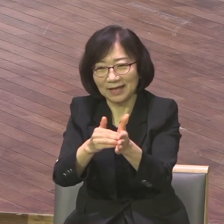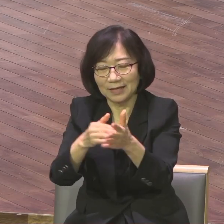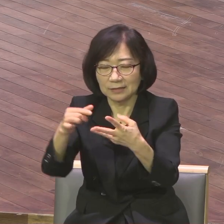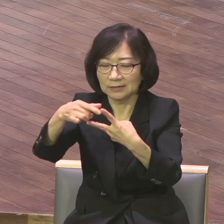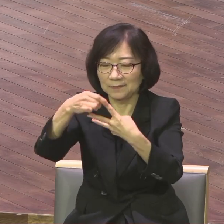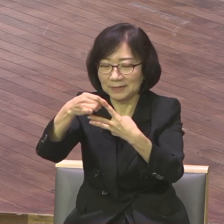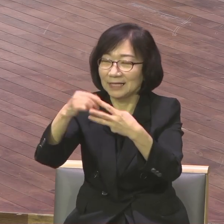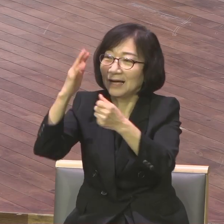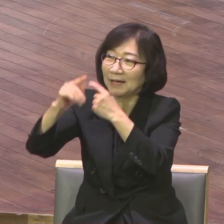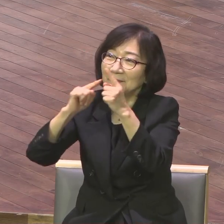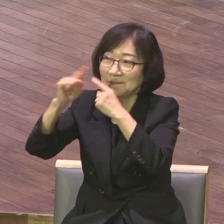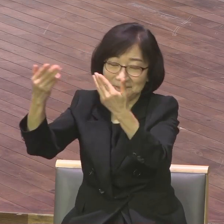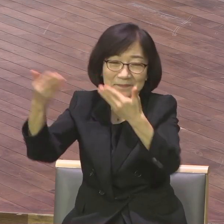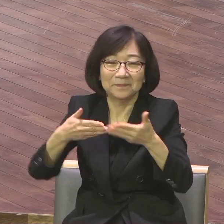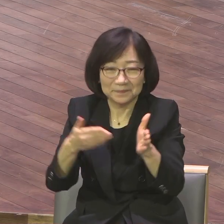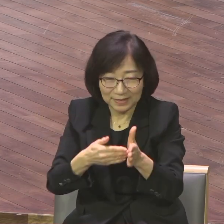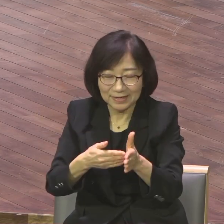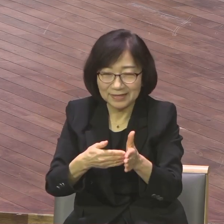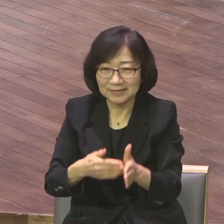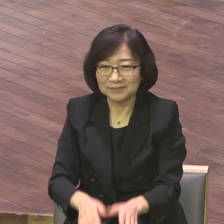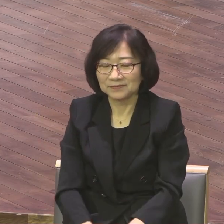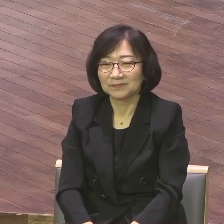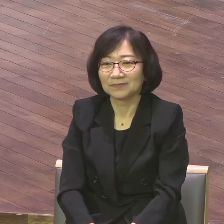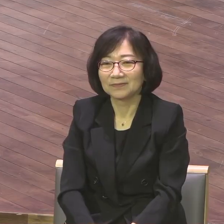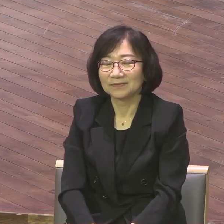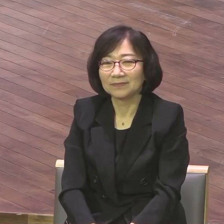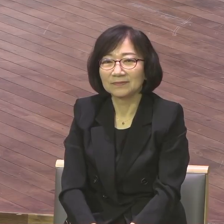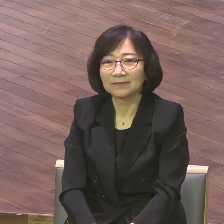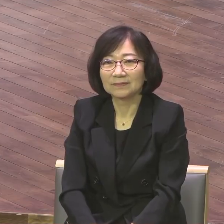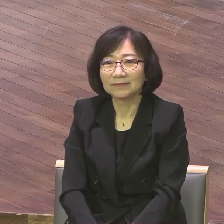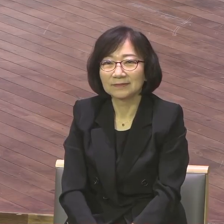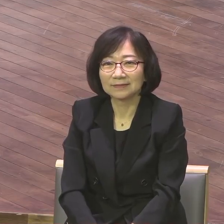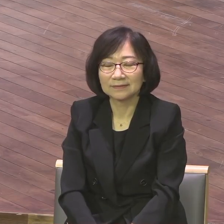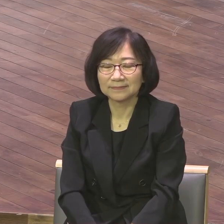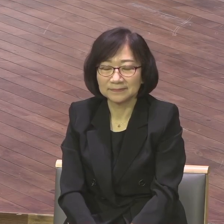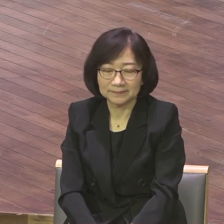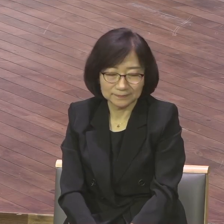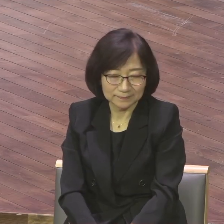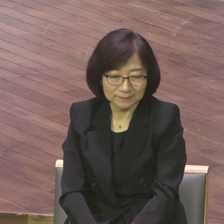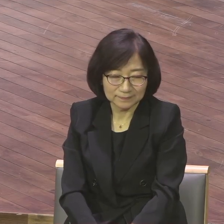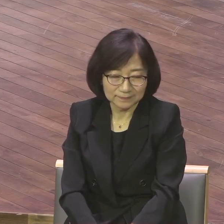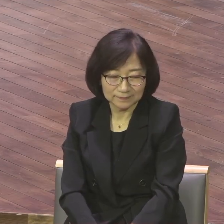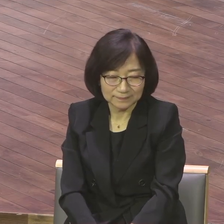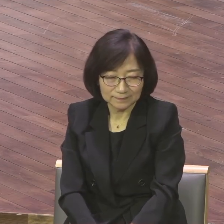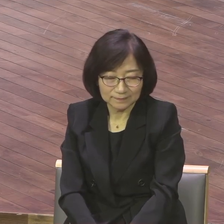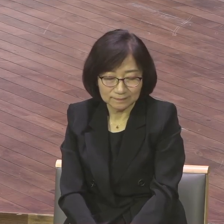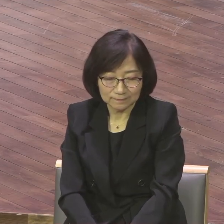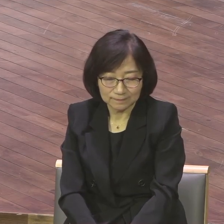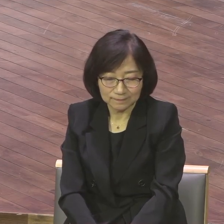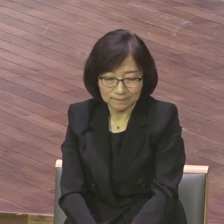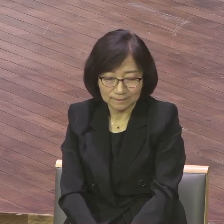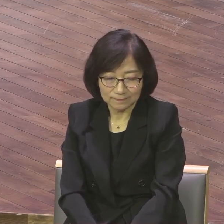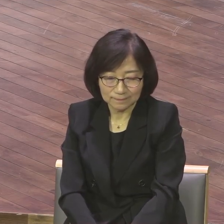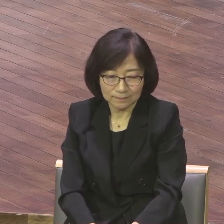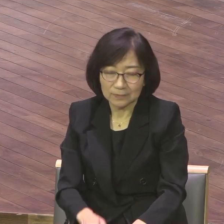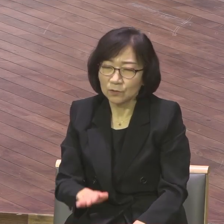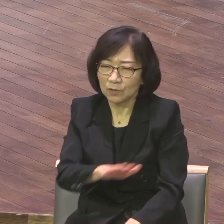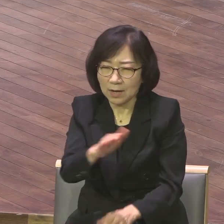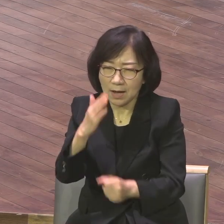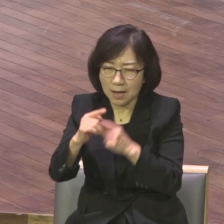것. 예수님께서 우리에게 말씀 주셨다. 자, 우리에게 말씀의 사람이